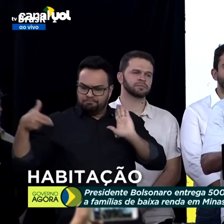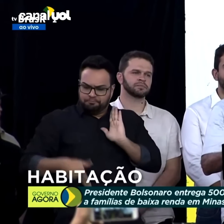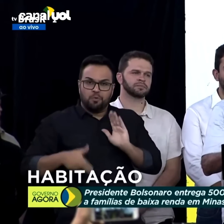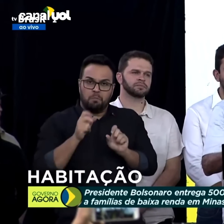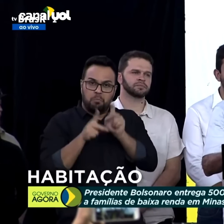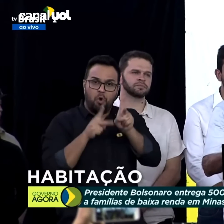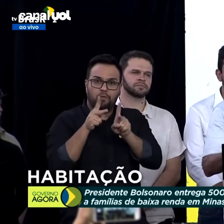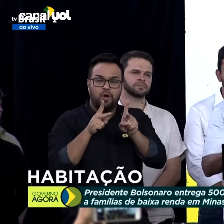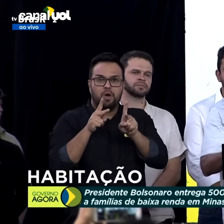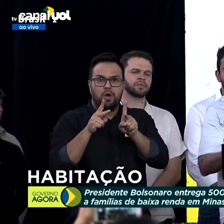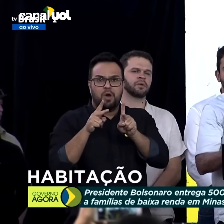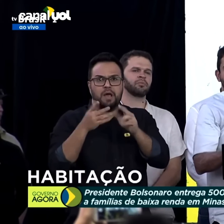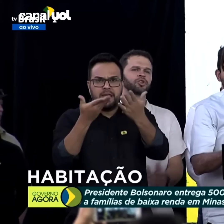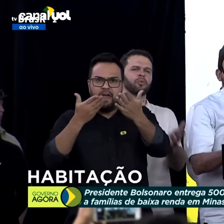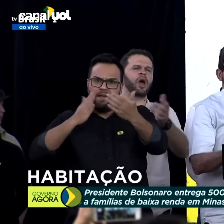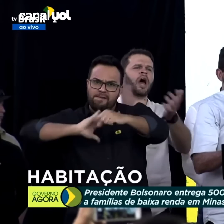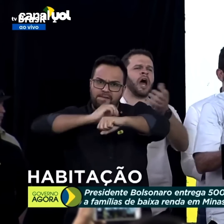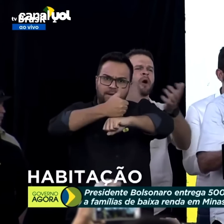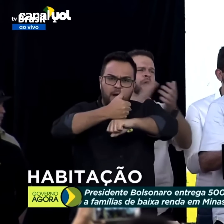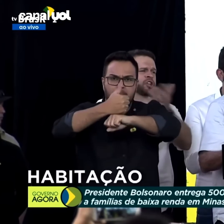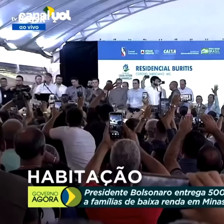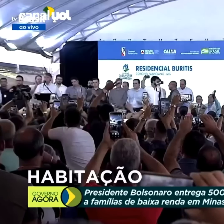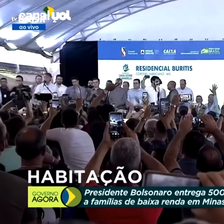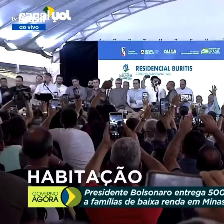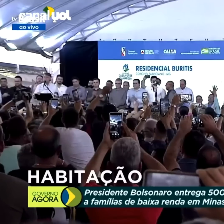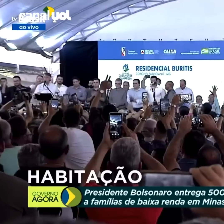queira ser presidente da República.